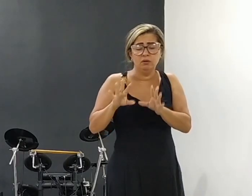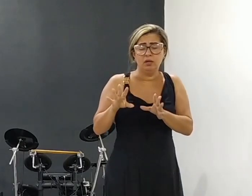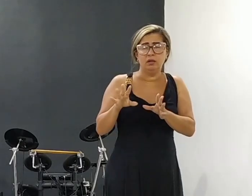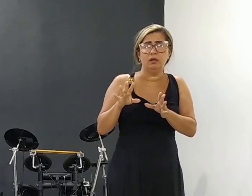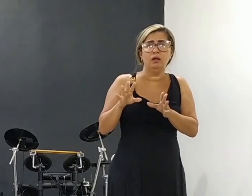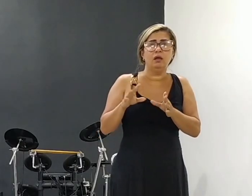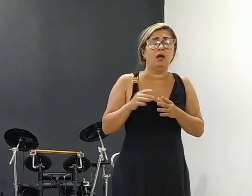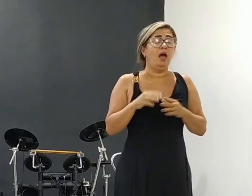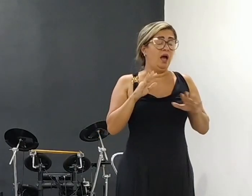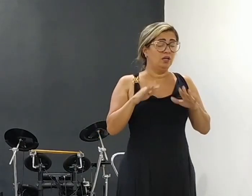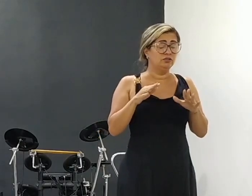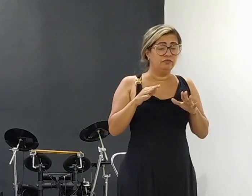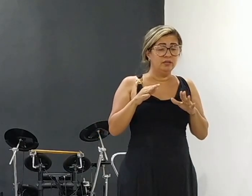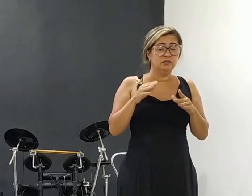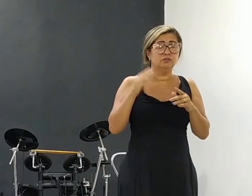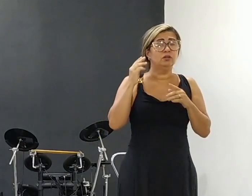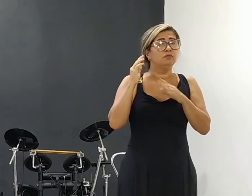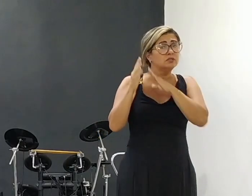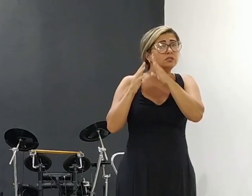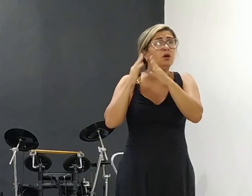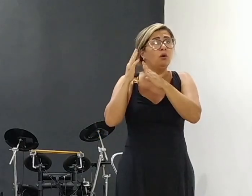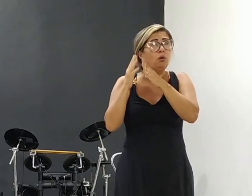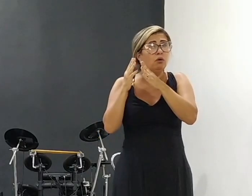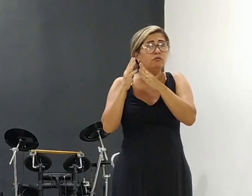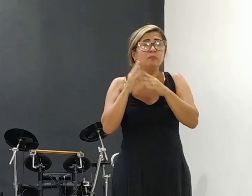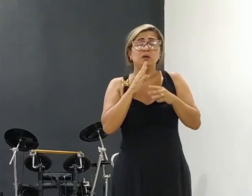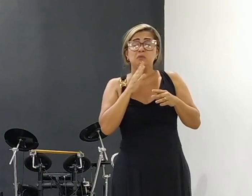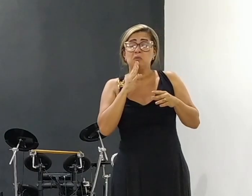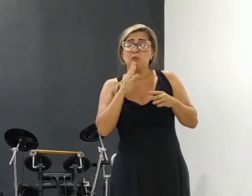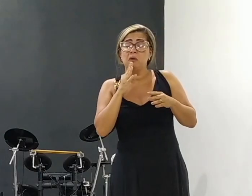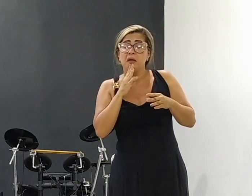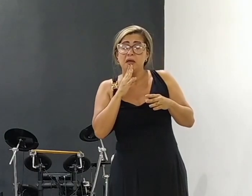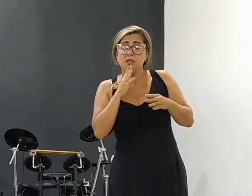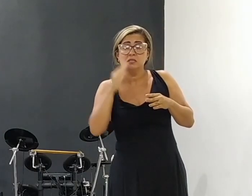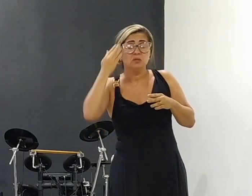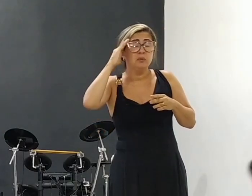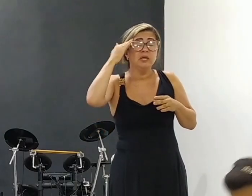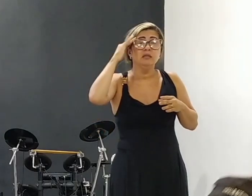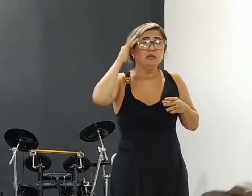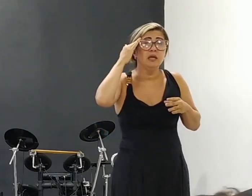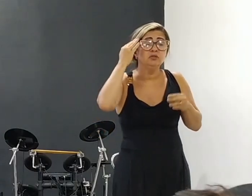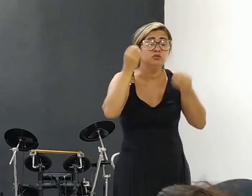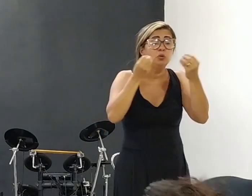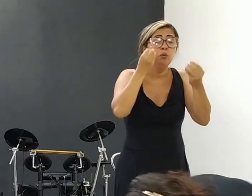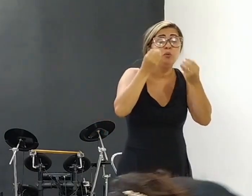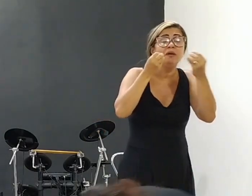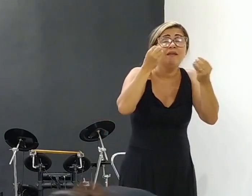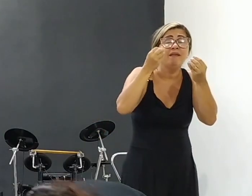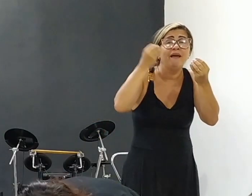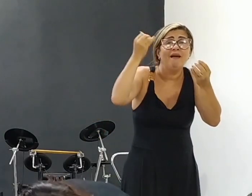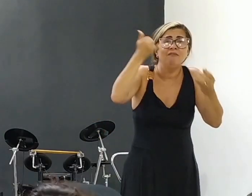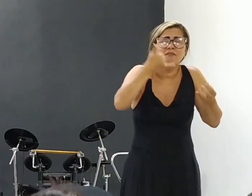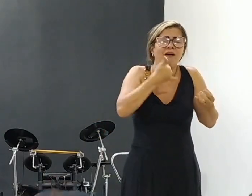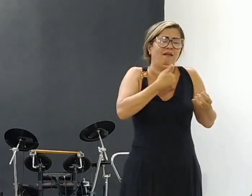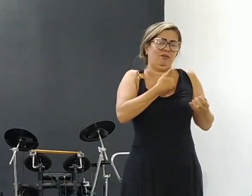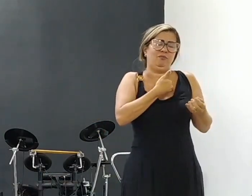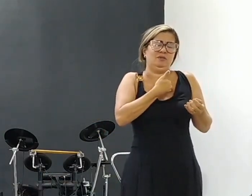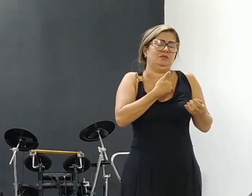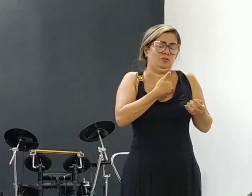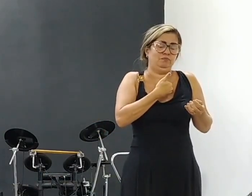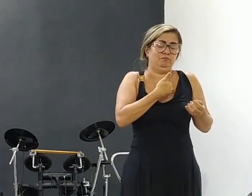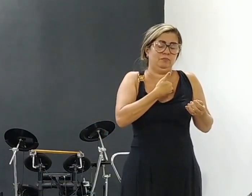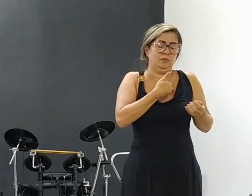escutar uma moto passar. Se você não conhecia aquele barulho de uma moto, você escutou um barulho qualquer. Mas quando você